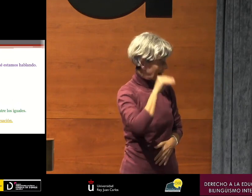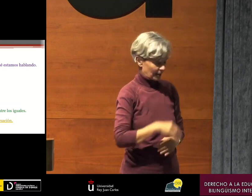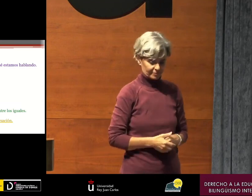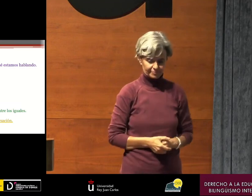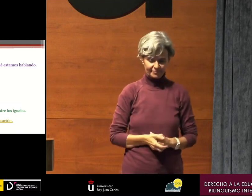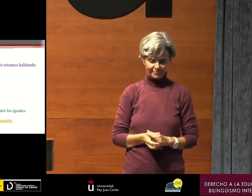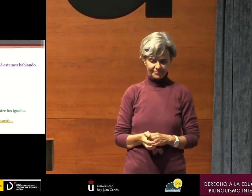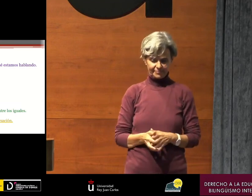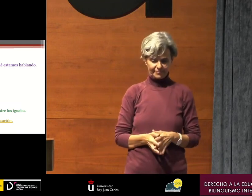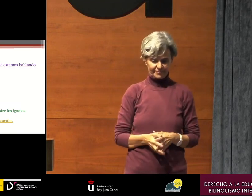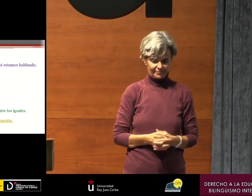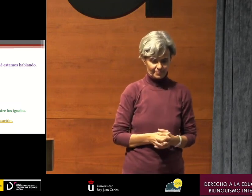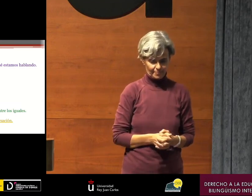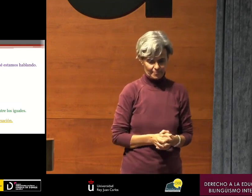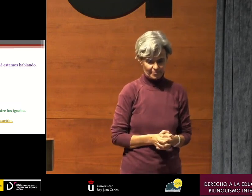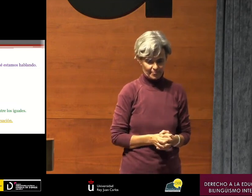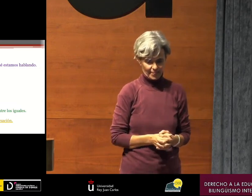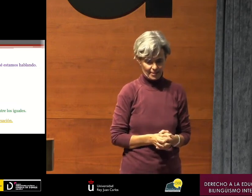aula.